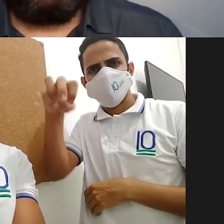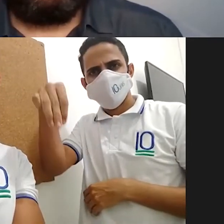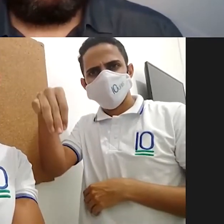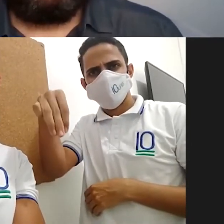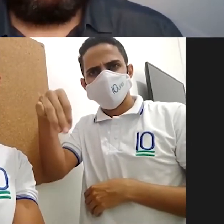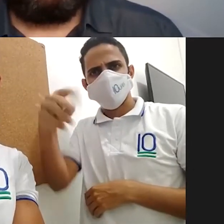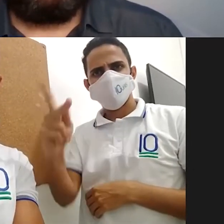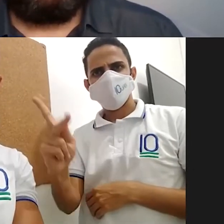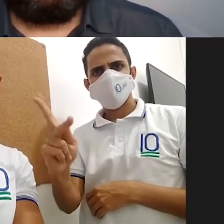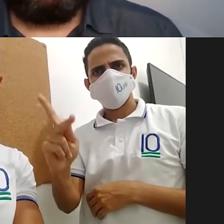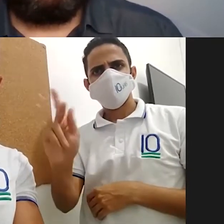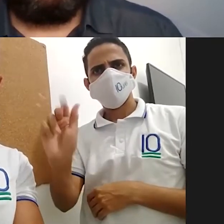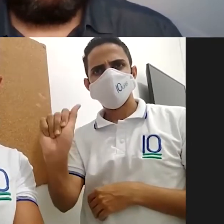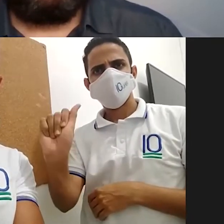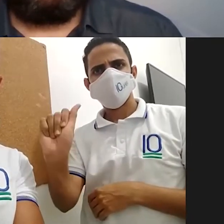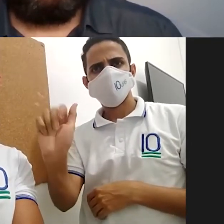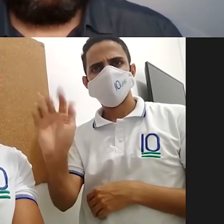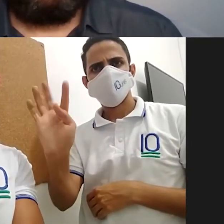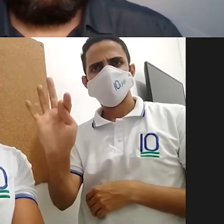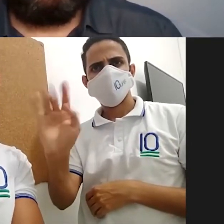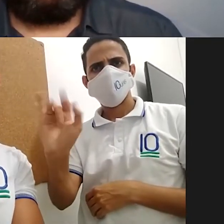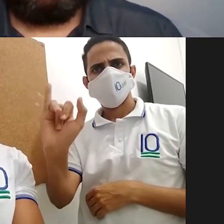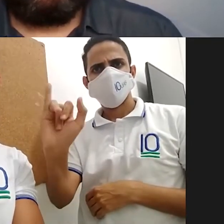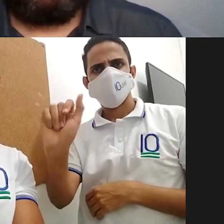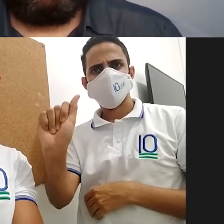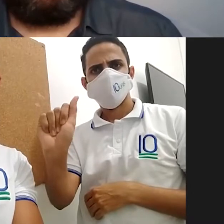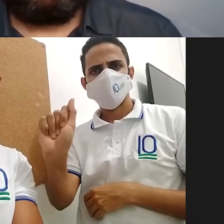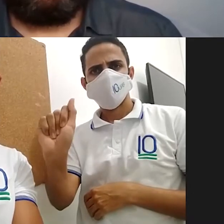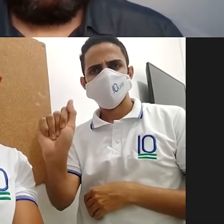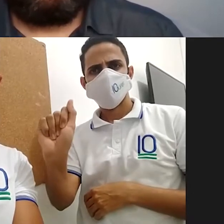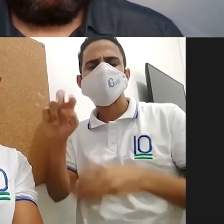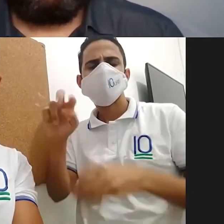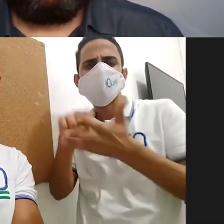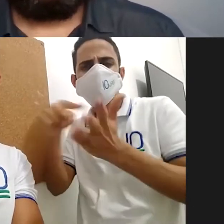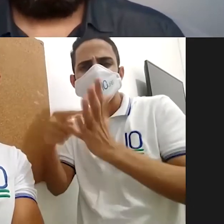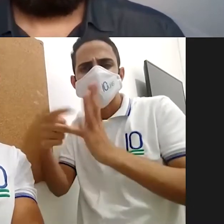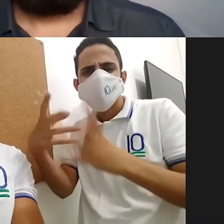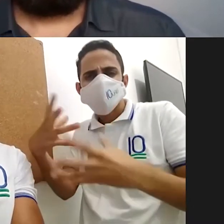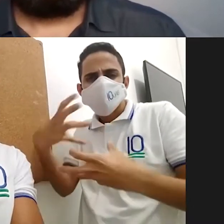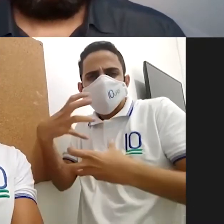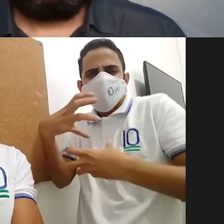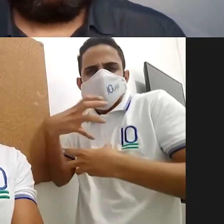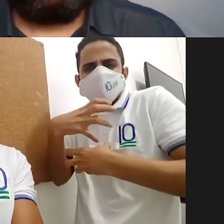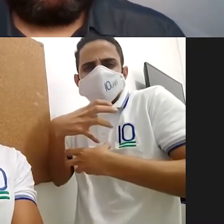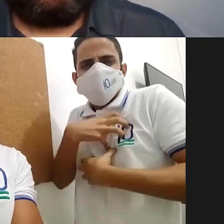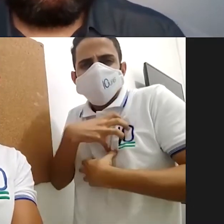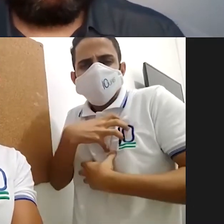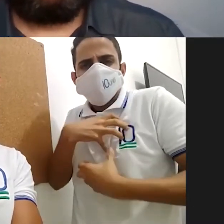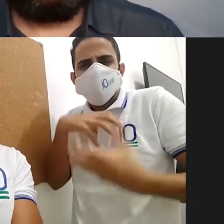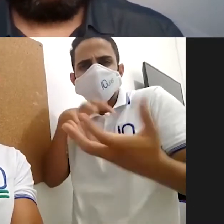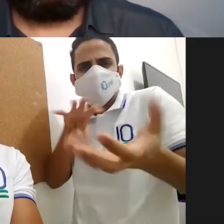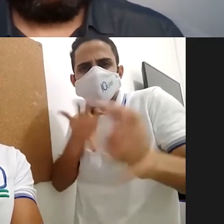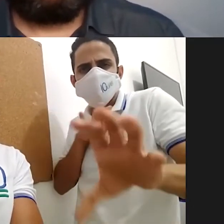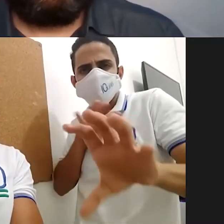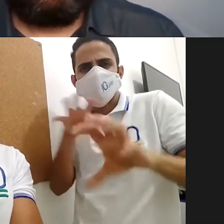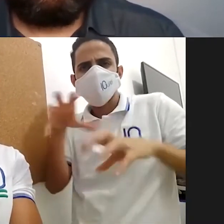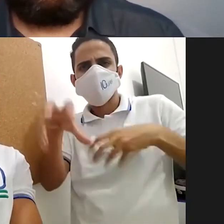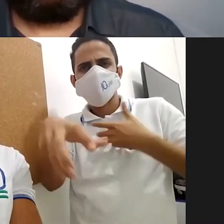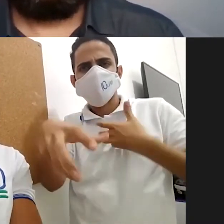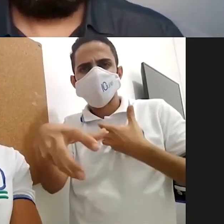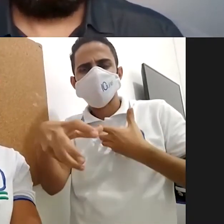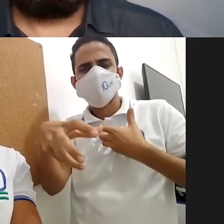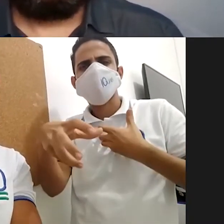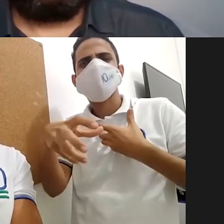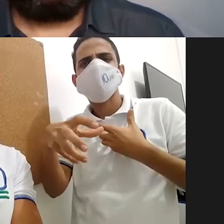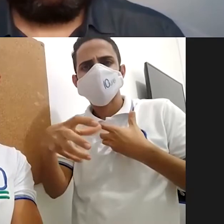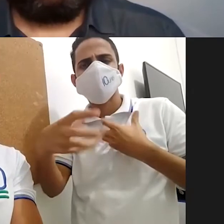Eu não sou daquelas histórias de vidas sofridas, que tiveram muitas dificuldades